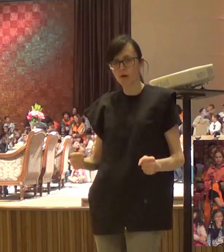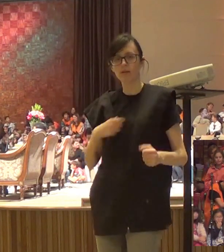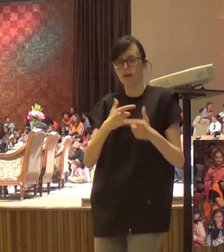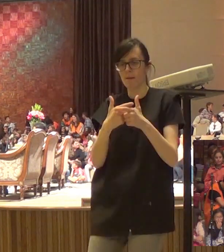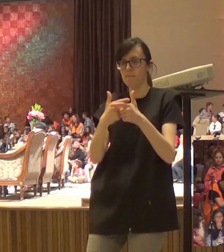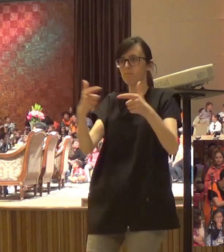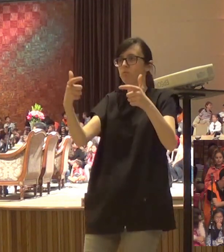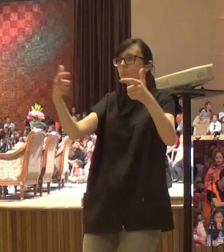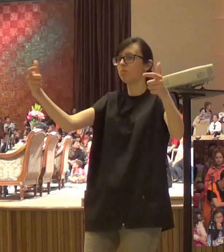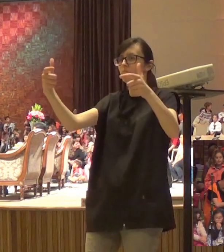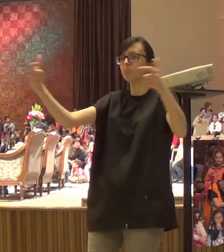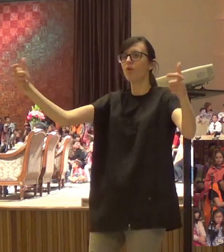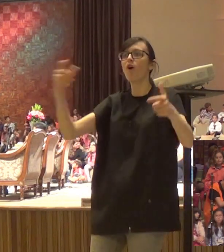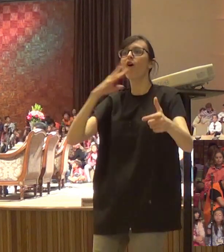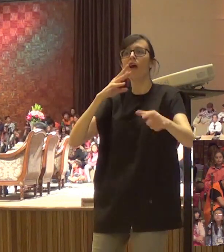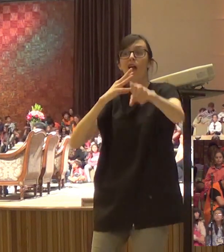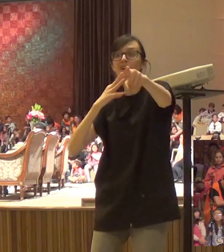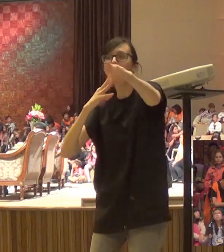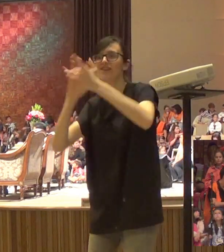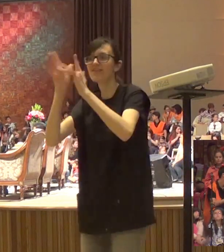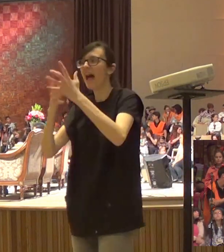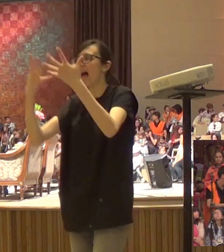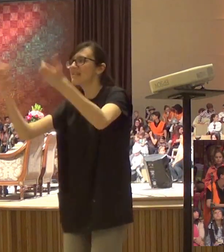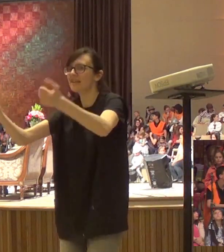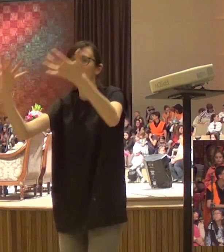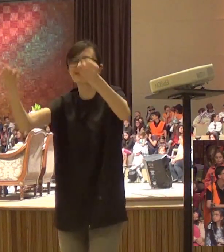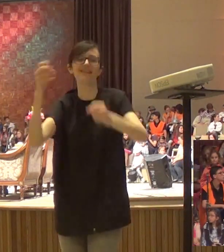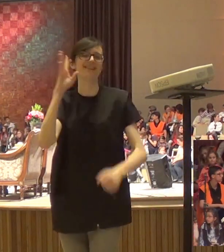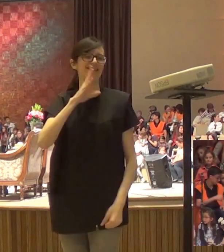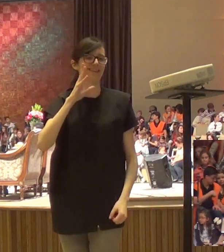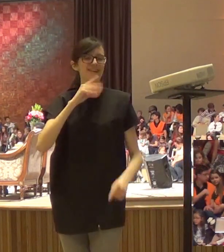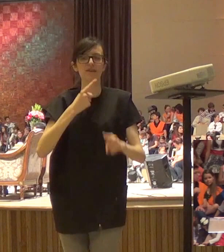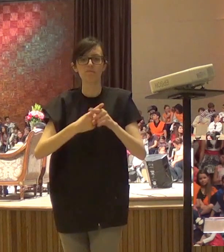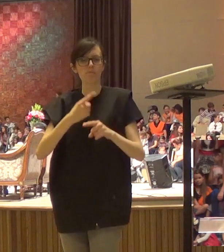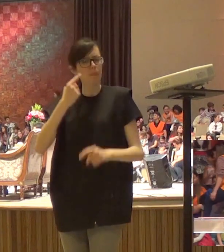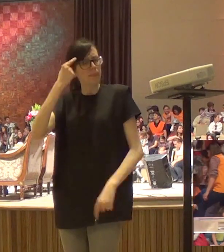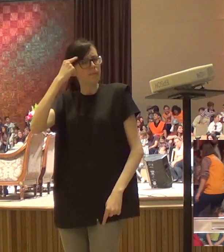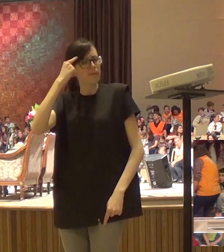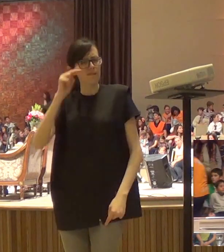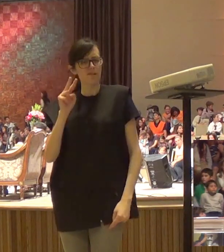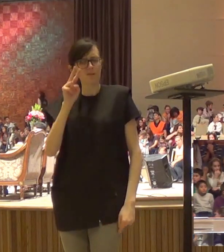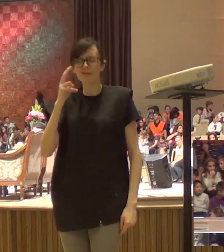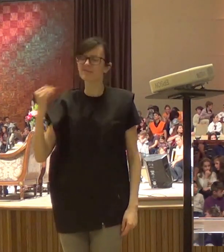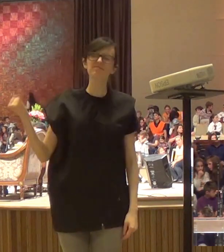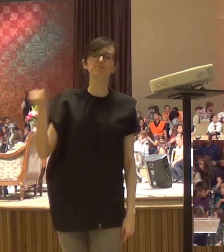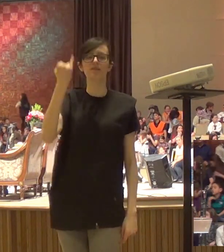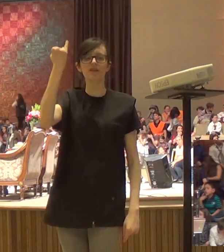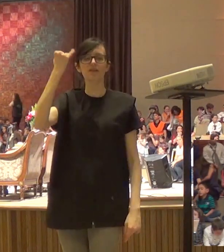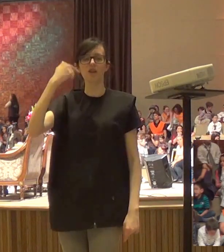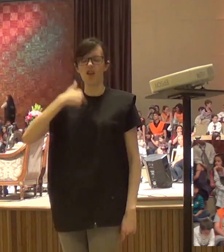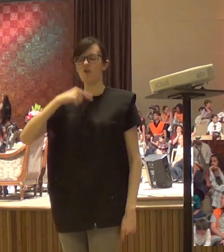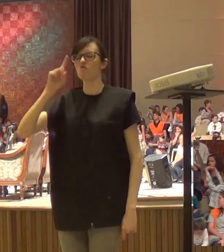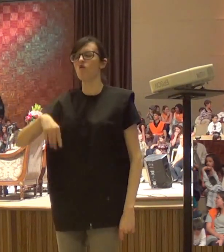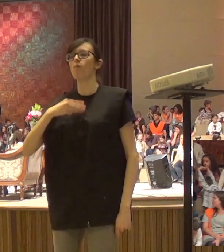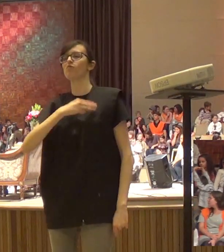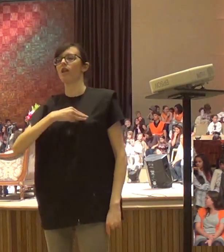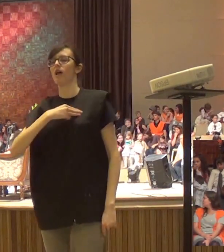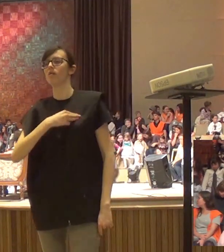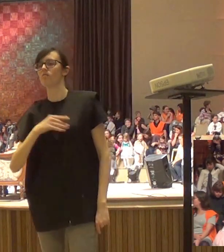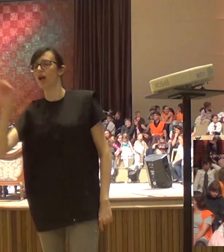do reino de Deus. Imagina se nós tivemos uma geração crescendo com esses valores. Olha, onde eu estiver eu vou ser um missionário.